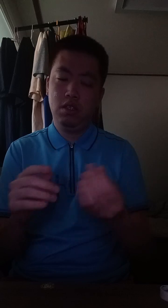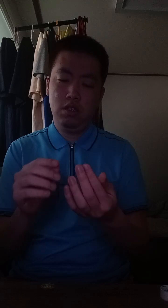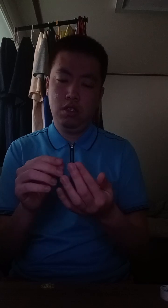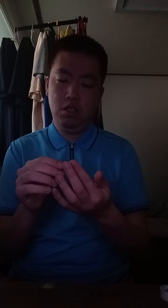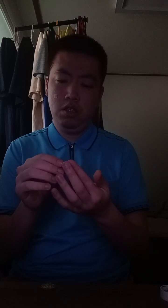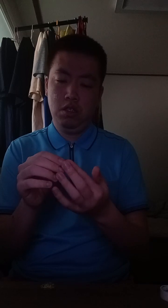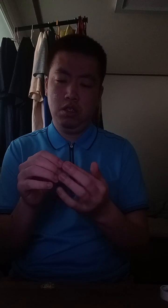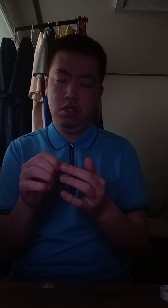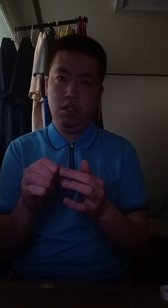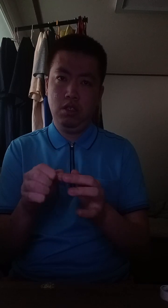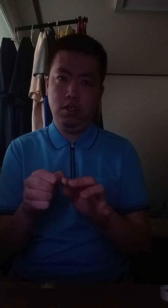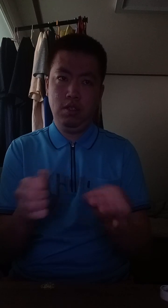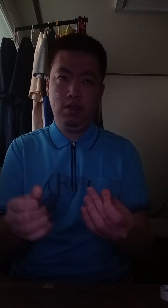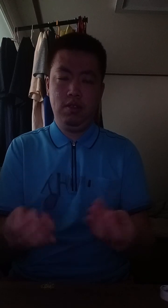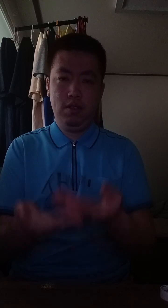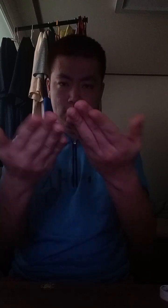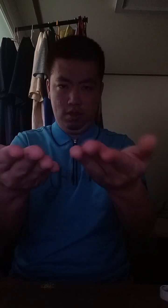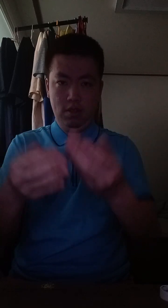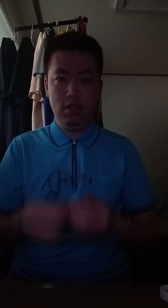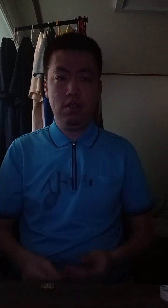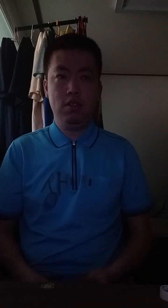대책 안채린 기자가 취재했습니다.